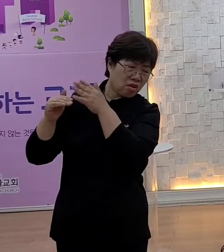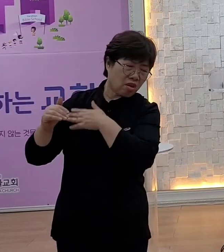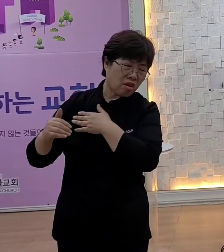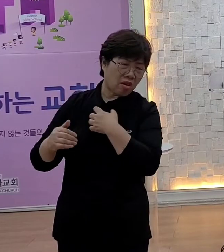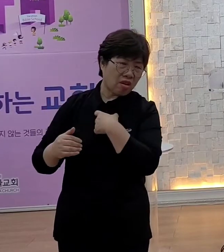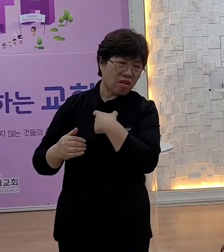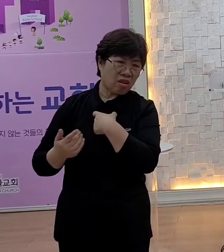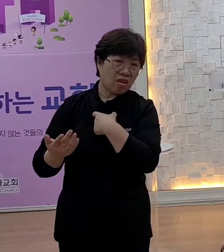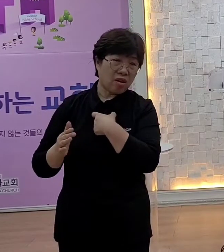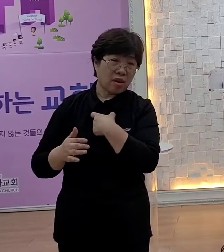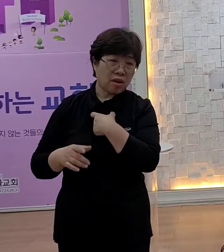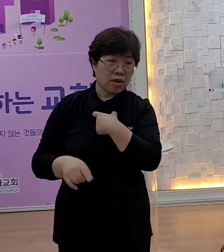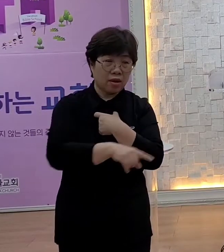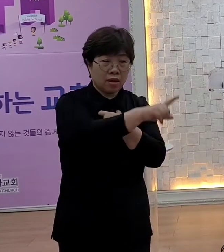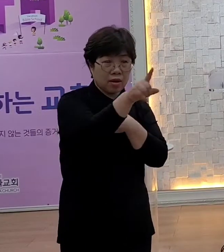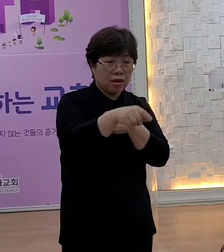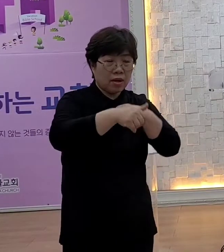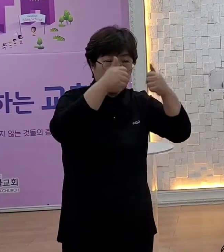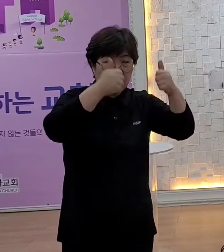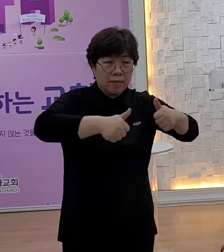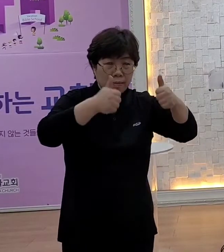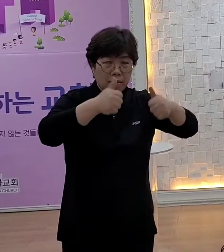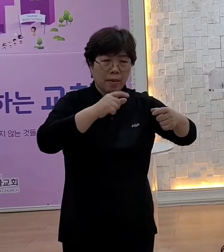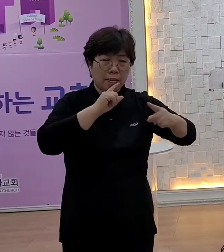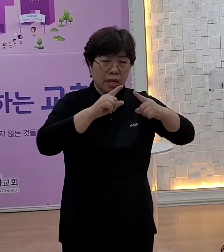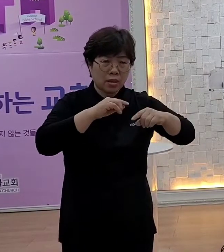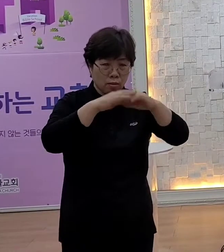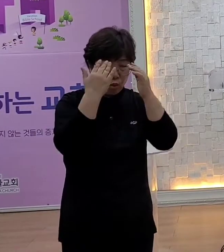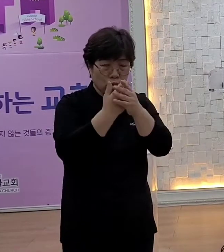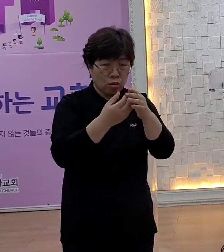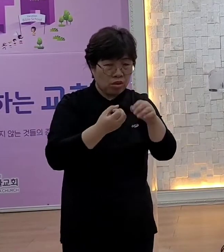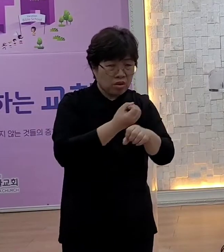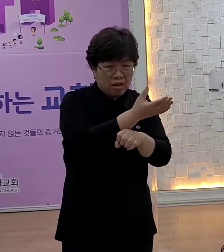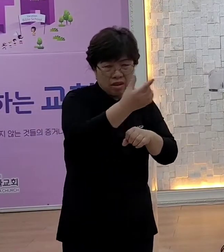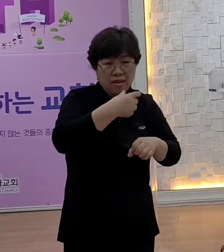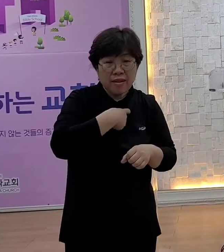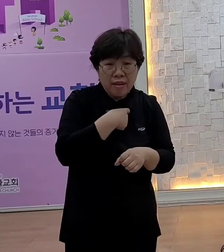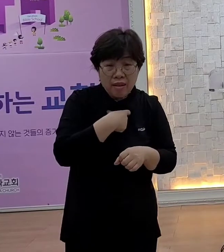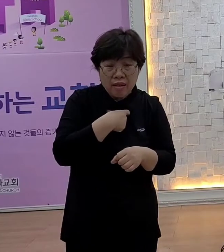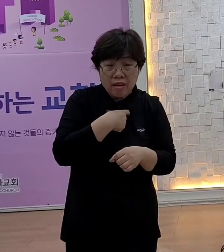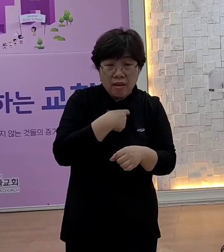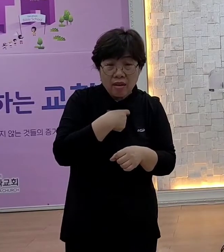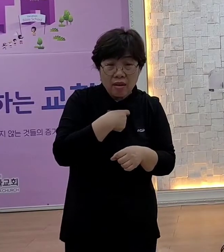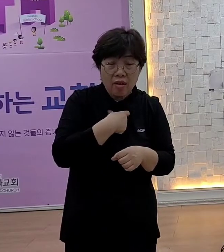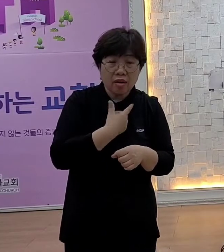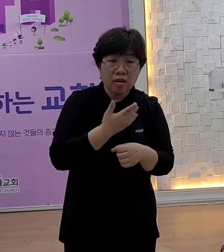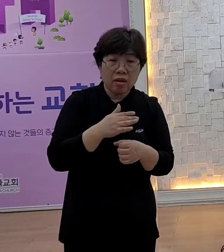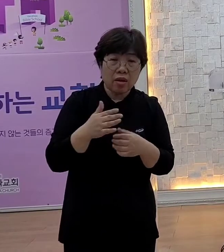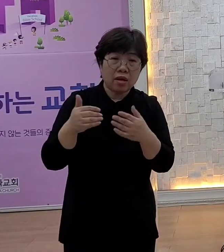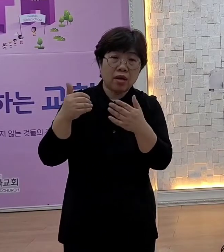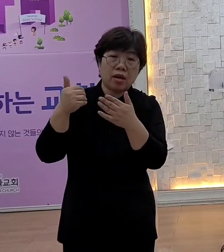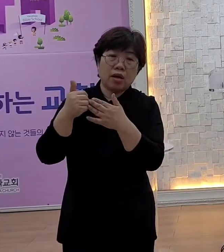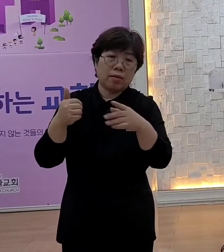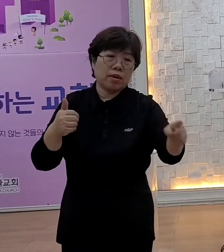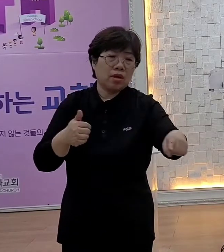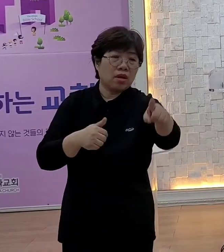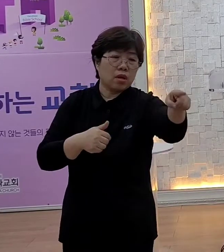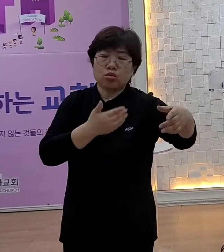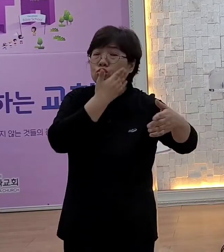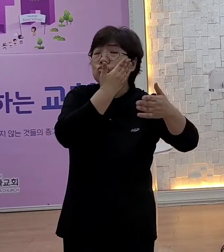거기에 심판도 어떤 말씀도 전하고 싶지 않은 땅이었지만 하나님은 그 도시가 이렇게 중요했다는 거예요.